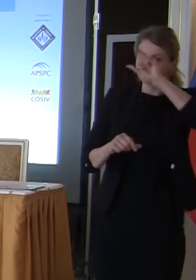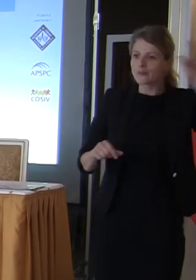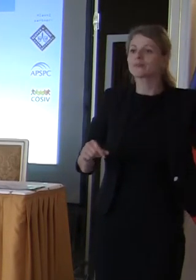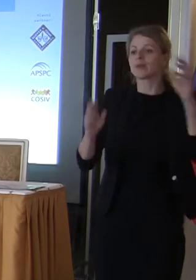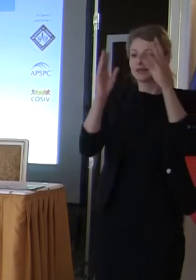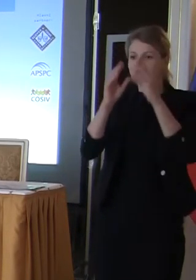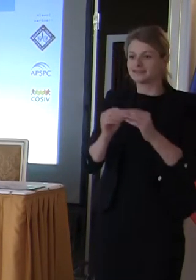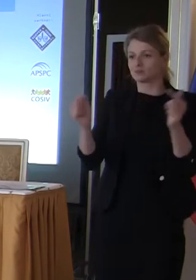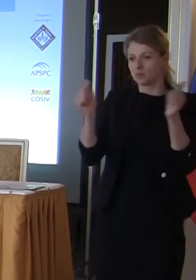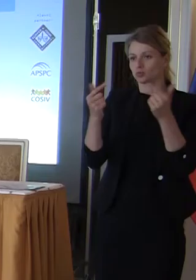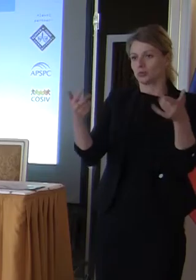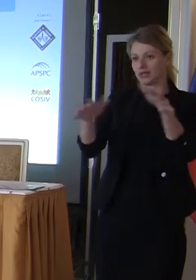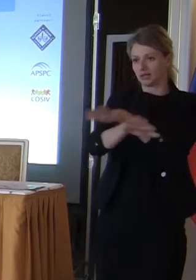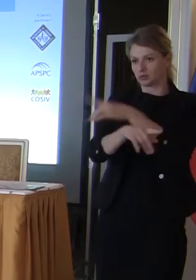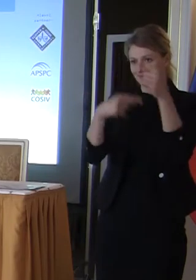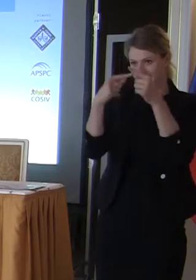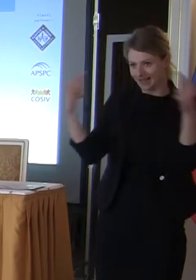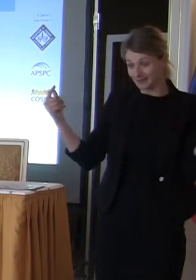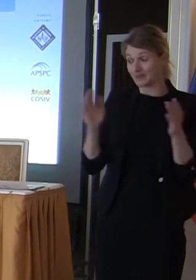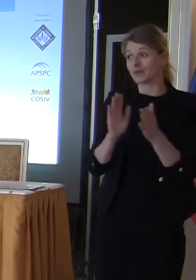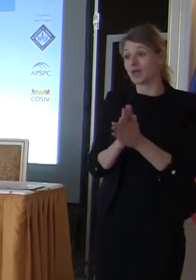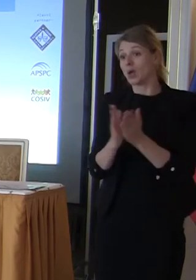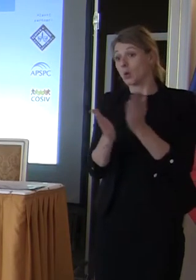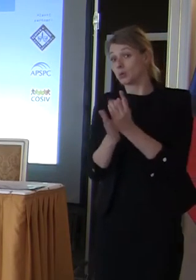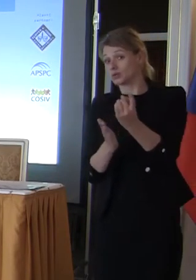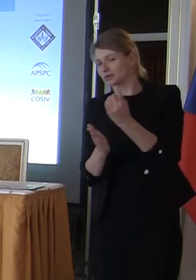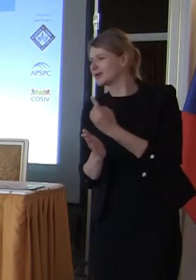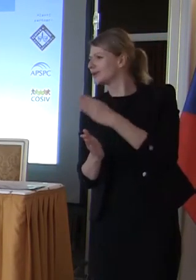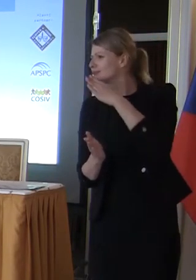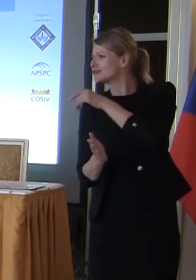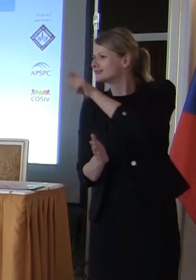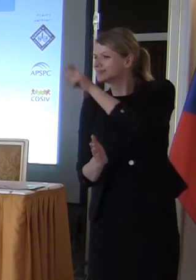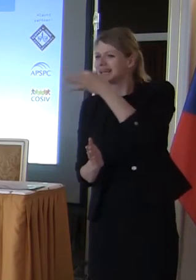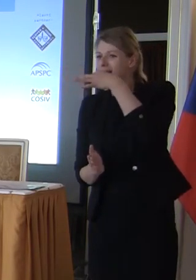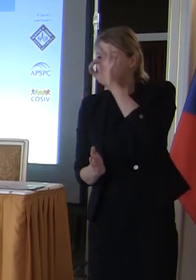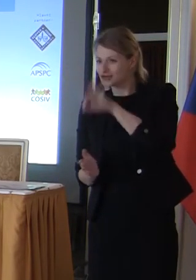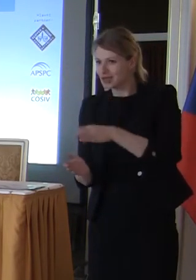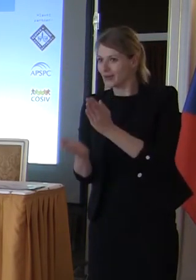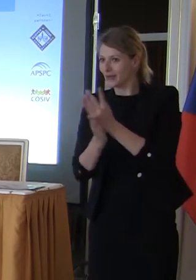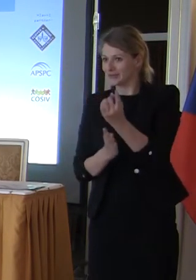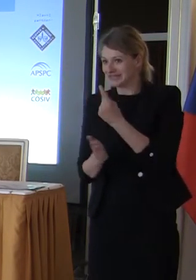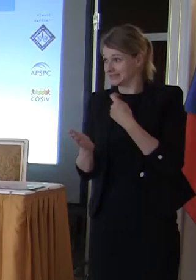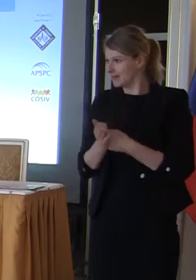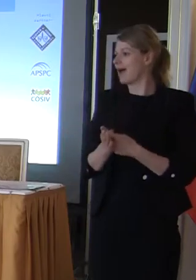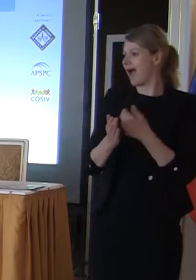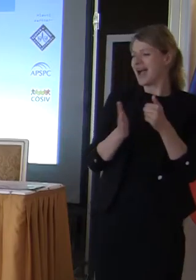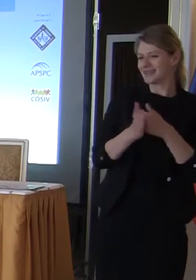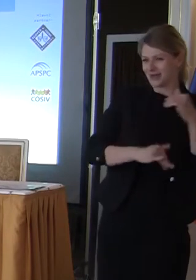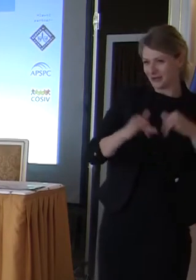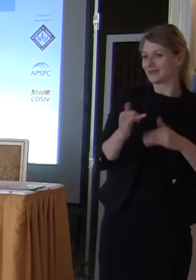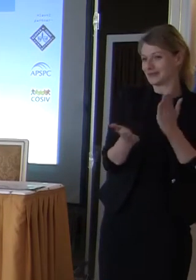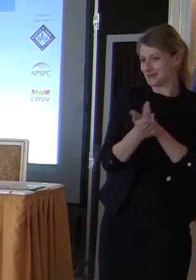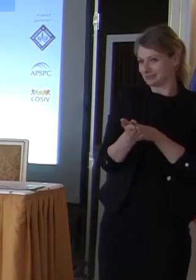vzdělávání přišel pan Němeček, čili vypadá to, že dole už tisková konference pomalu končí,